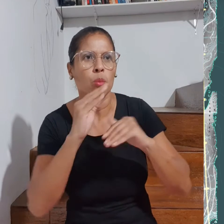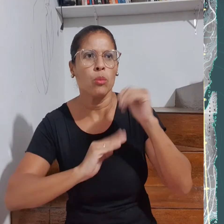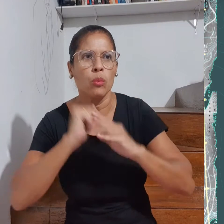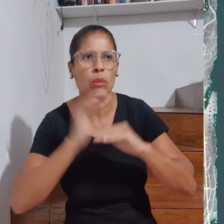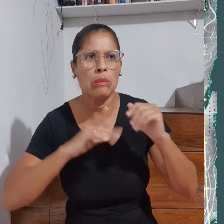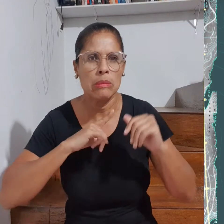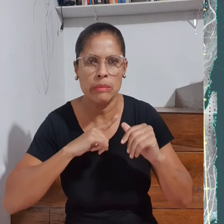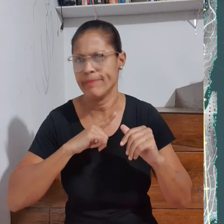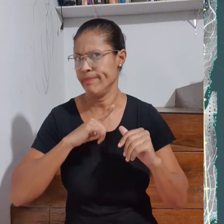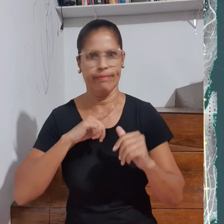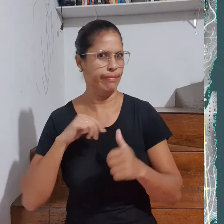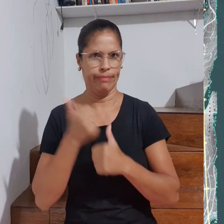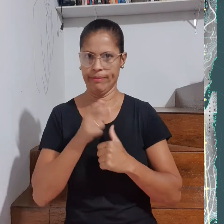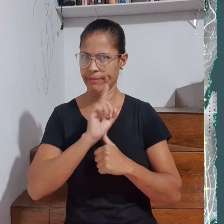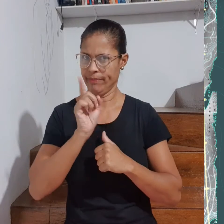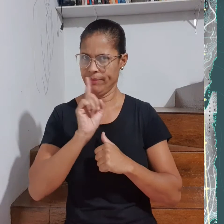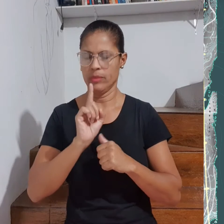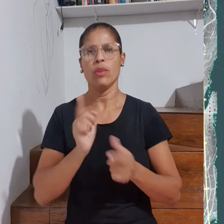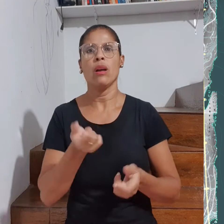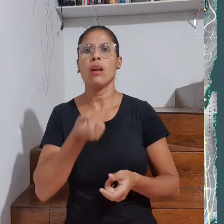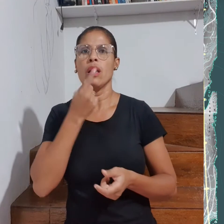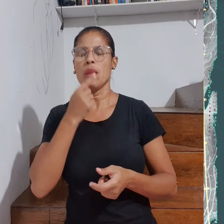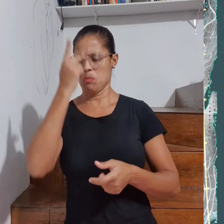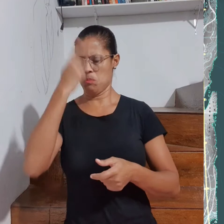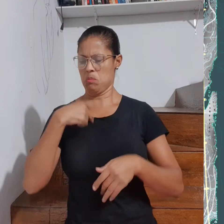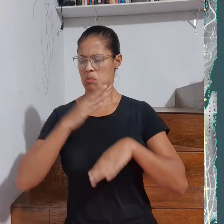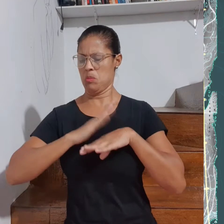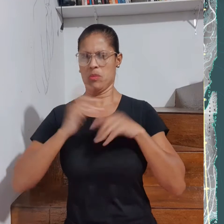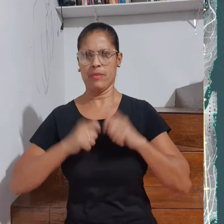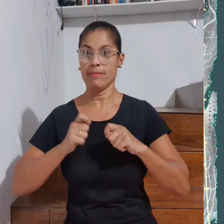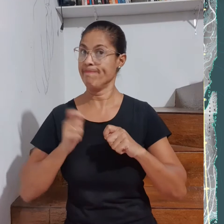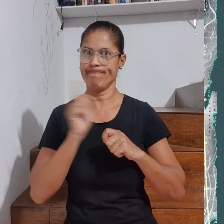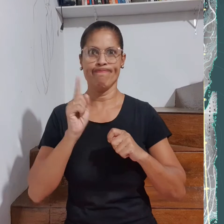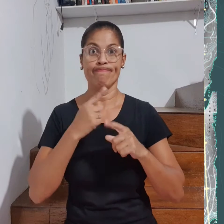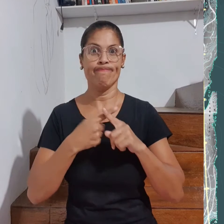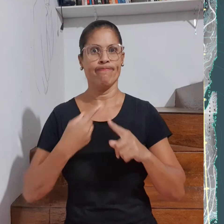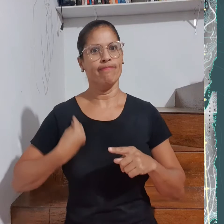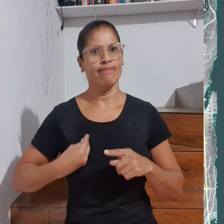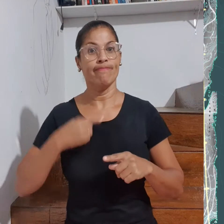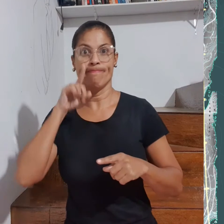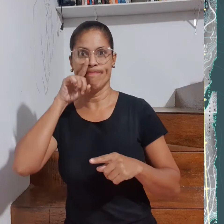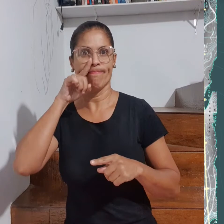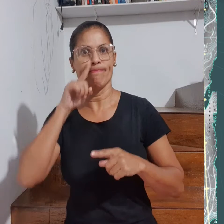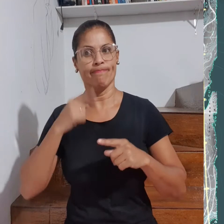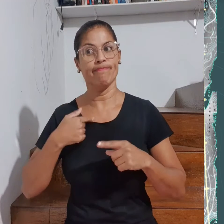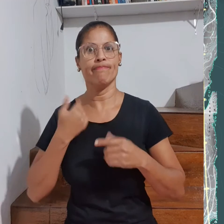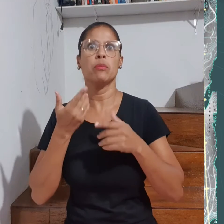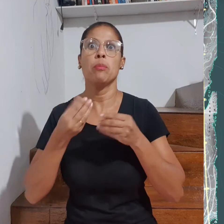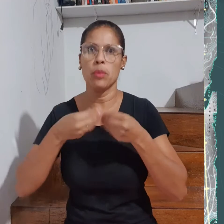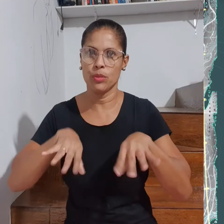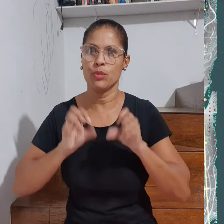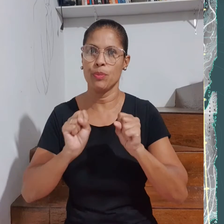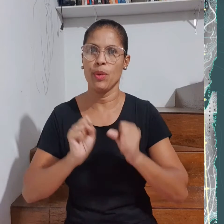legalmente habilitado para cuidar da sua saúde. Não use medicamentos por conta própria, pois isso coloca a sua vida em risco.